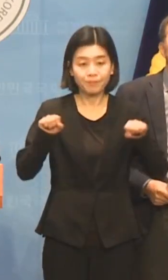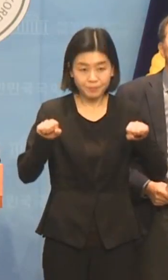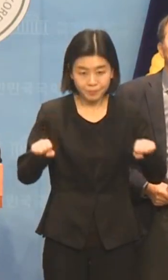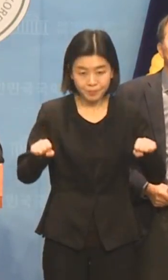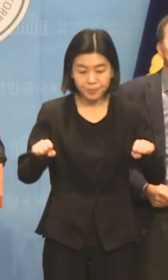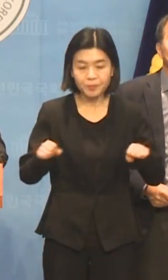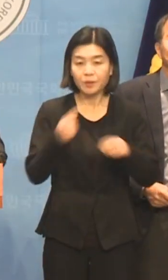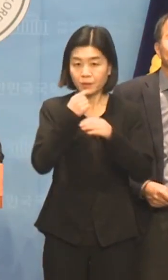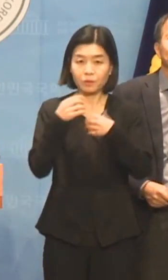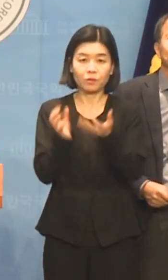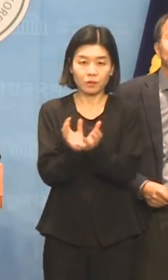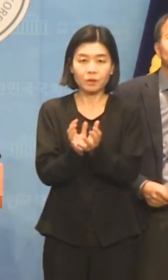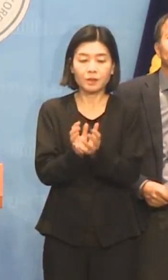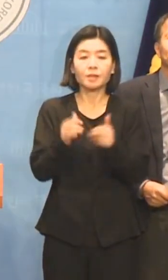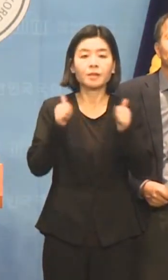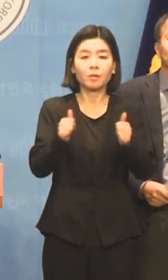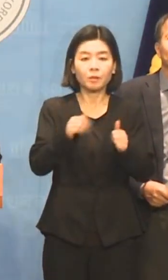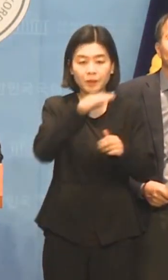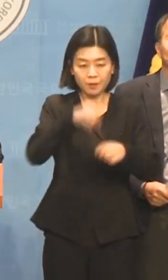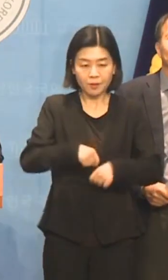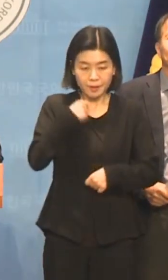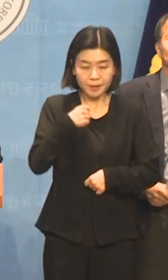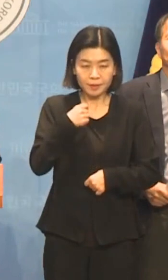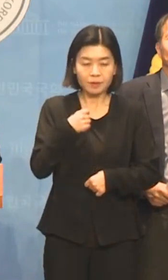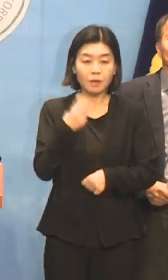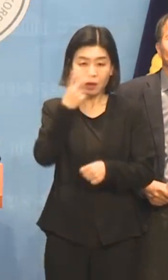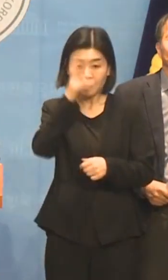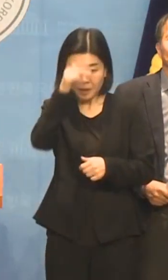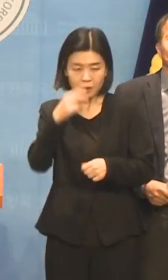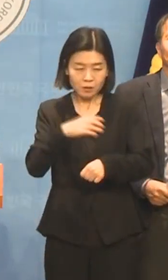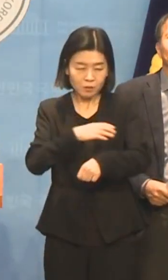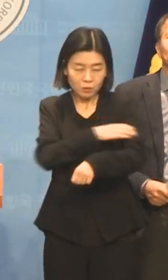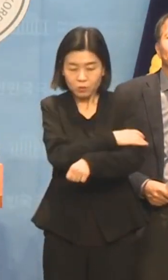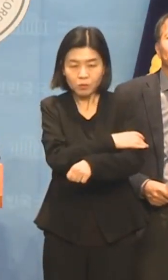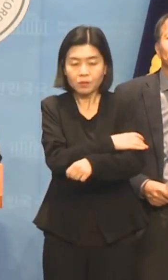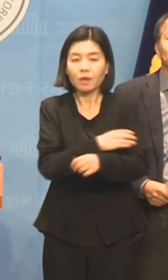안녕하세요. 민주당 사법정의 검찰독재위원회